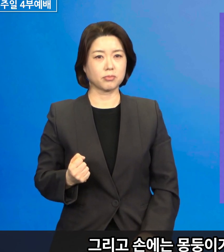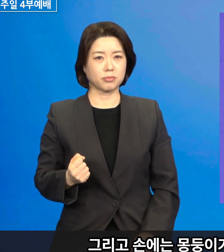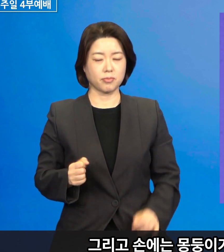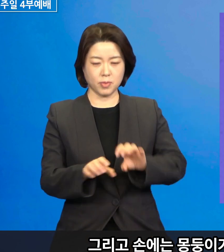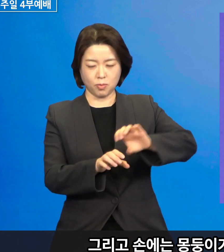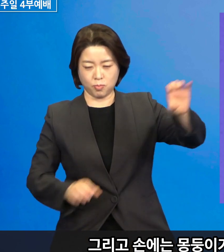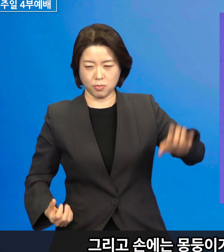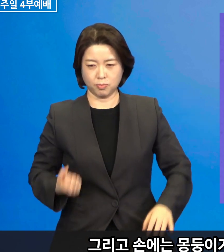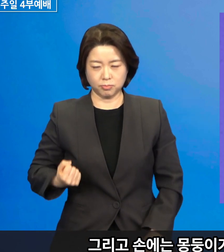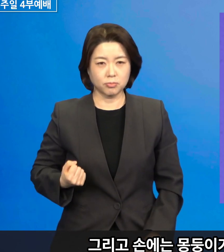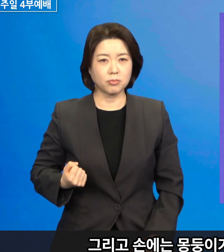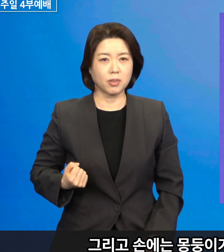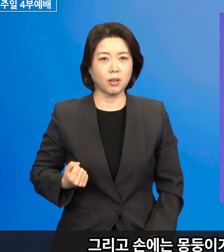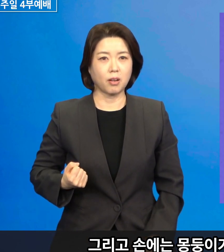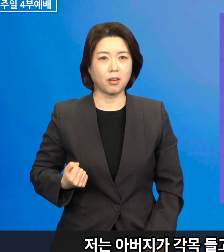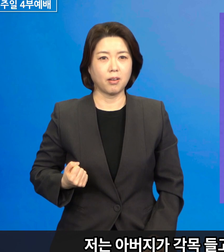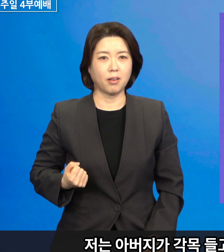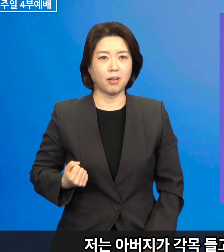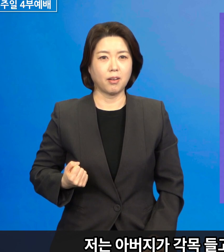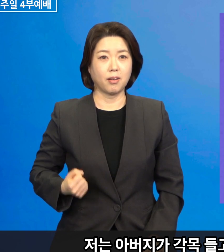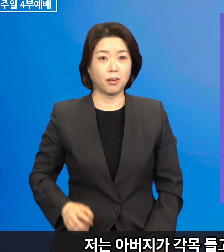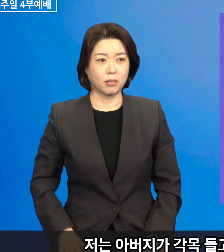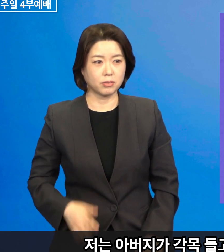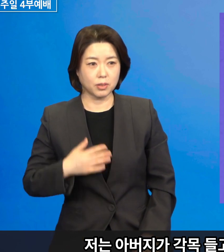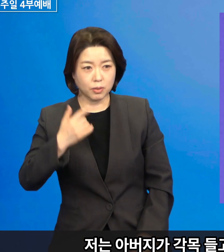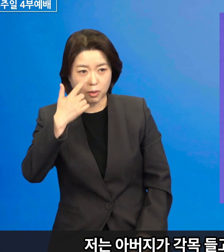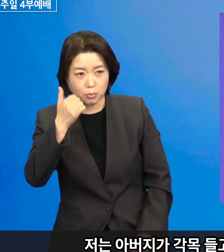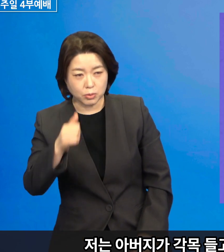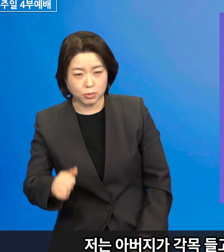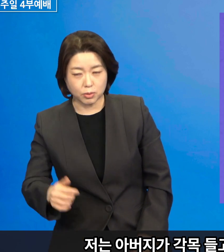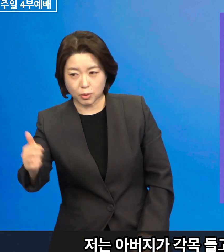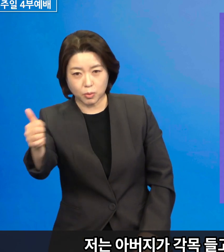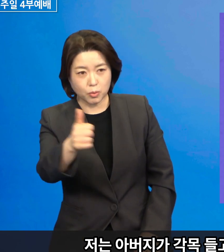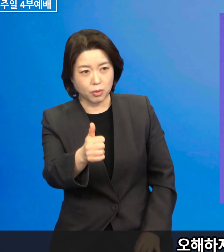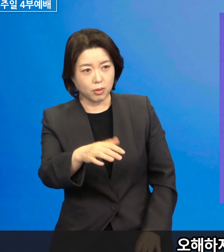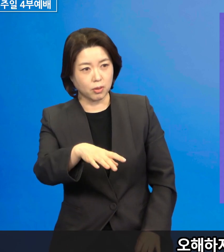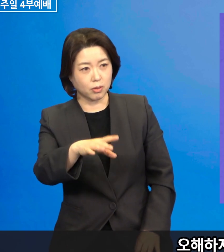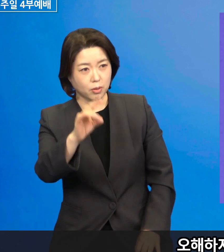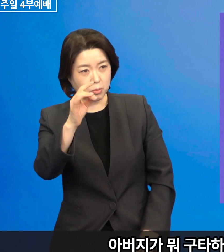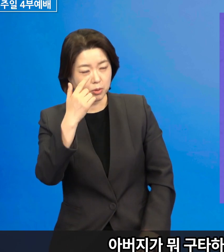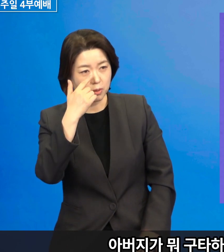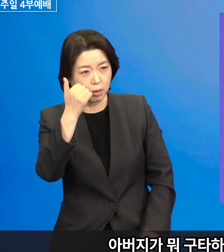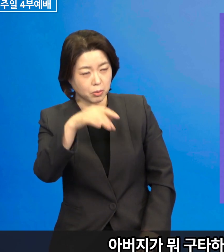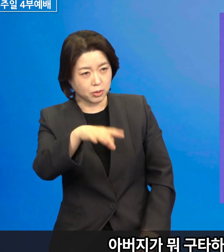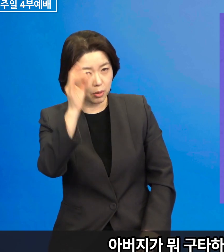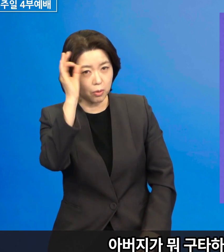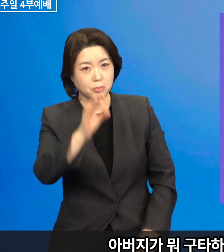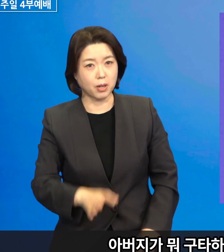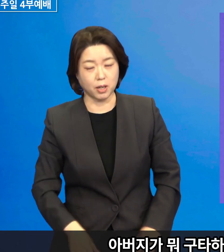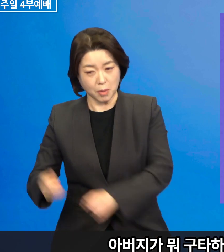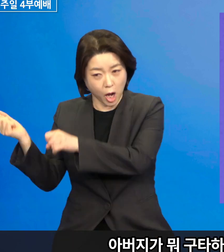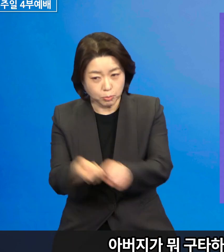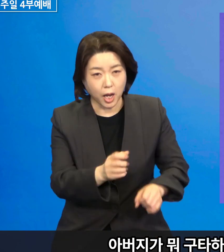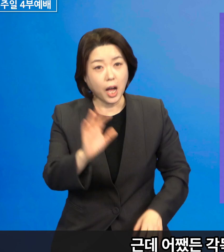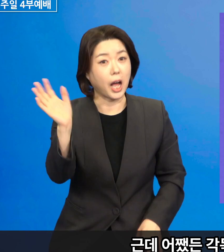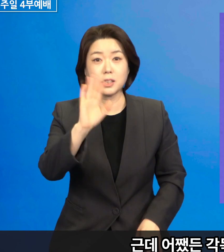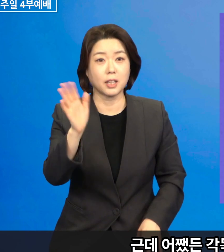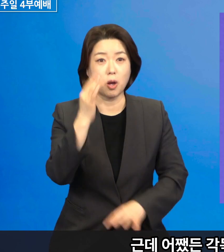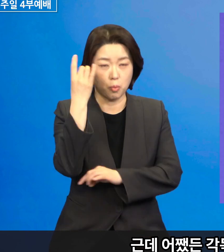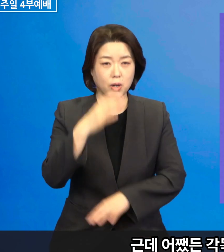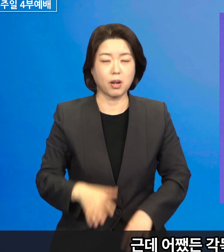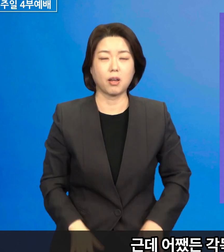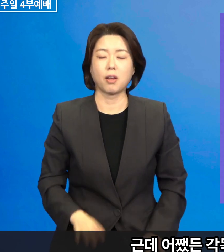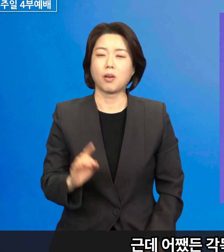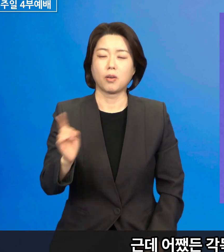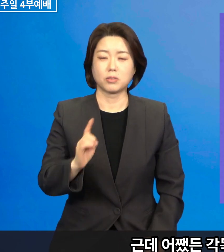강목이 들려 있었습니다. 저는 아버지가 강목 들고 있는 모습 처음 봅니다. 오해하지 마십시오. 아버지 뭐 구타하거나 그런 분 아닙니다. 근데